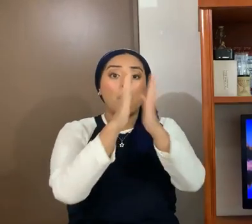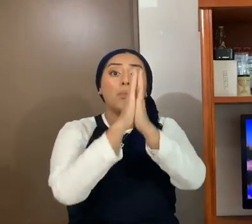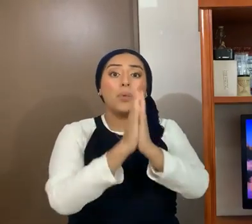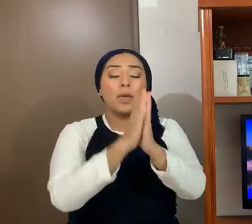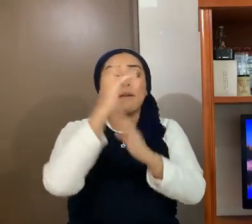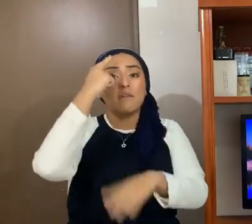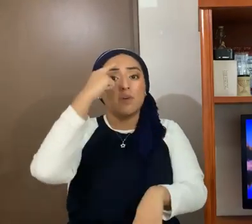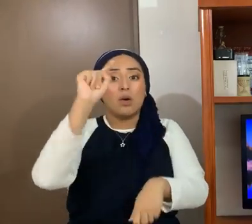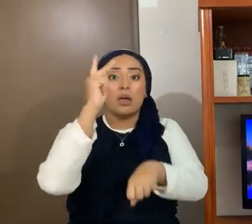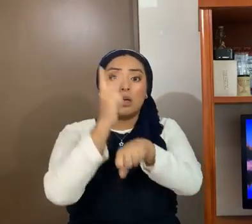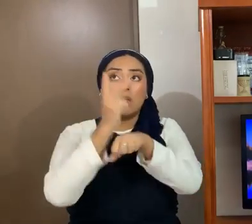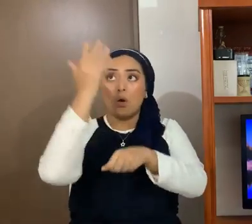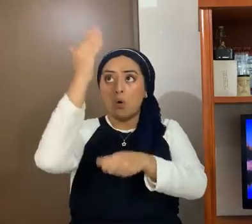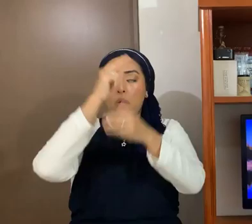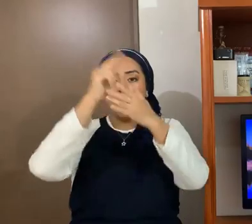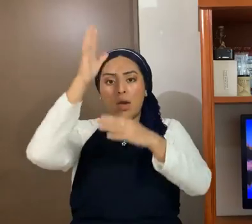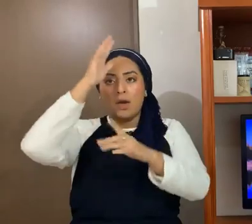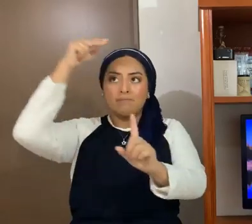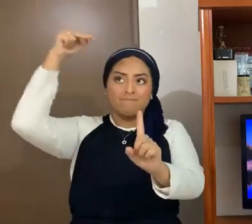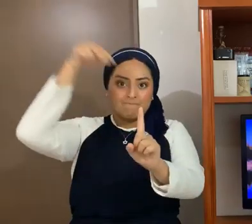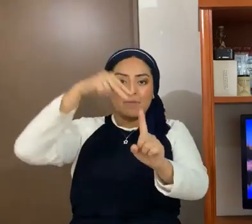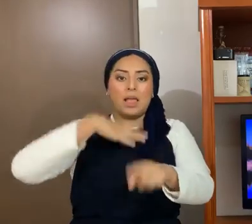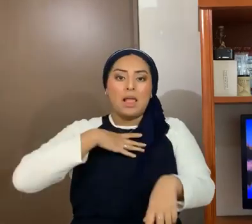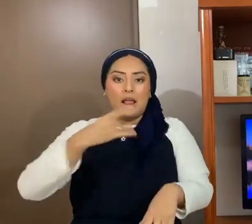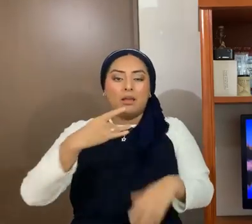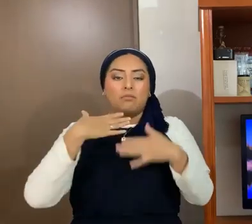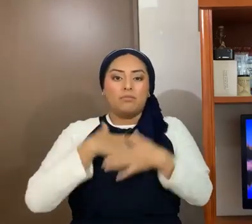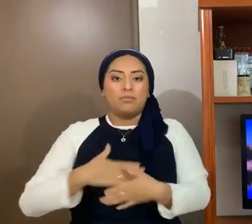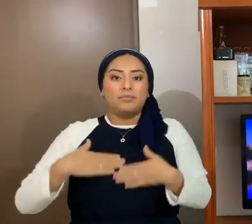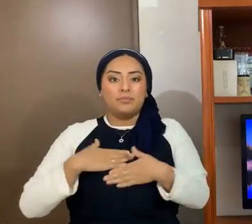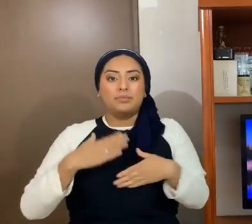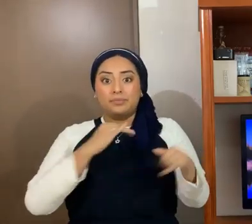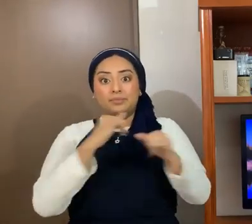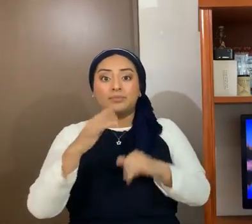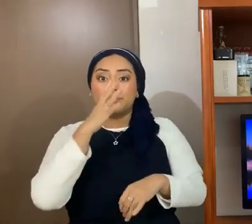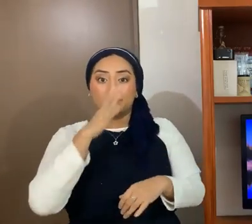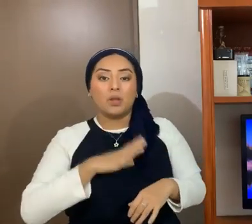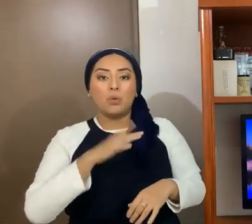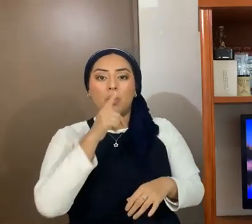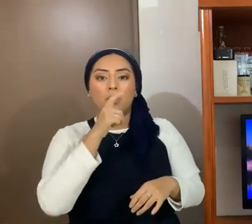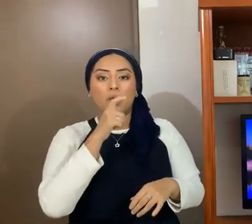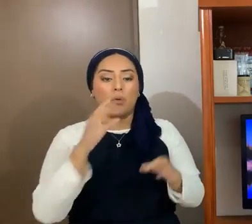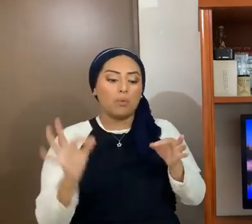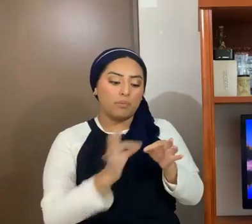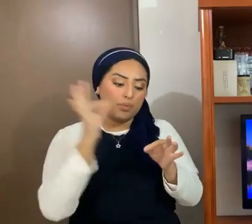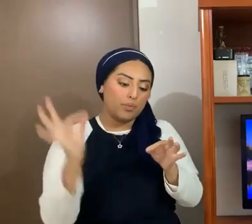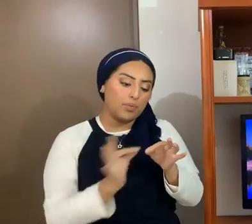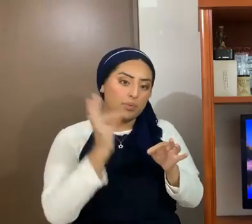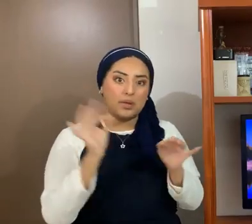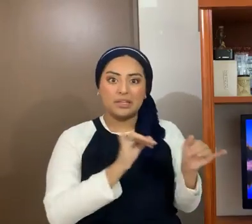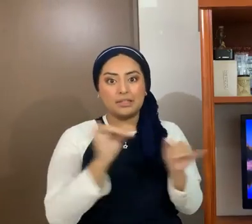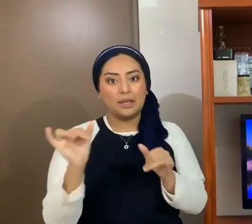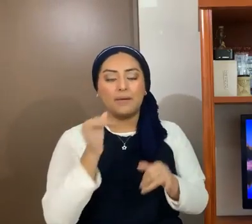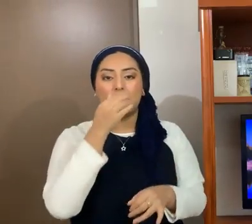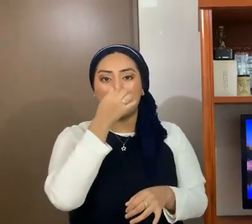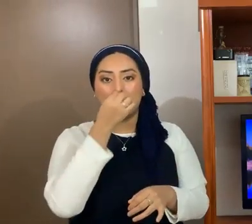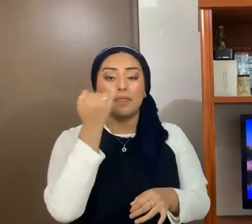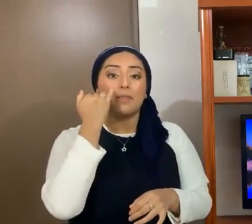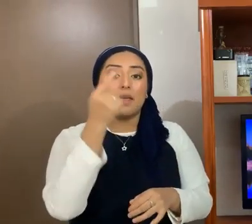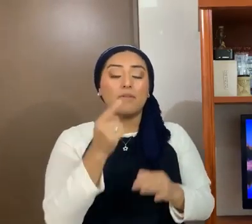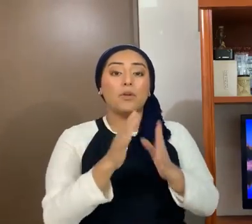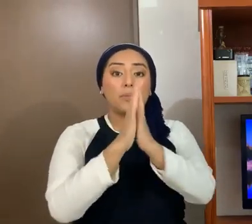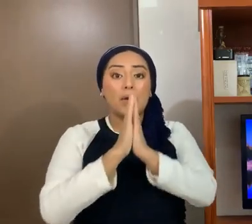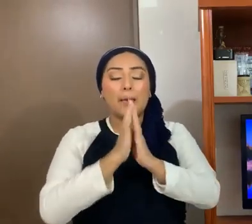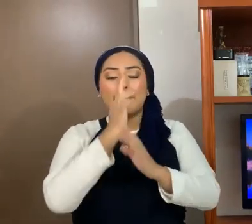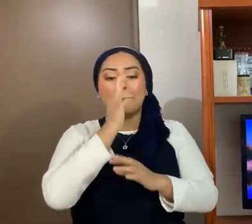por la Keilah, el Eterno te lo va a tomar en cuenta. Y lo va a tomar tanto como estas mujeres que hilaban. ¿Sí? Si oras, si